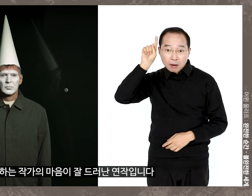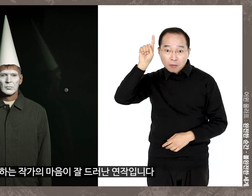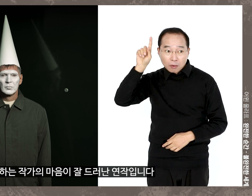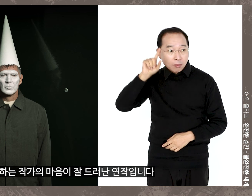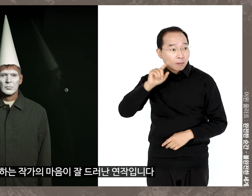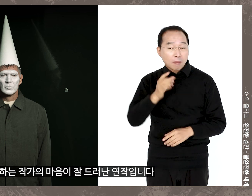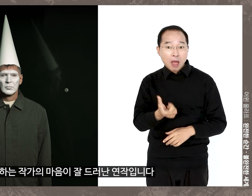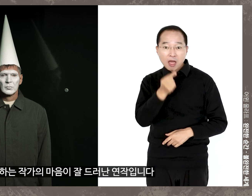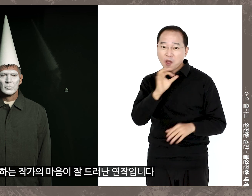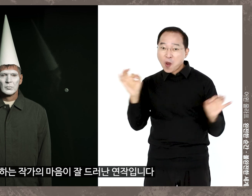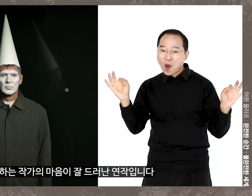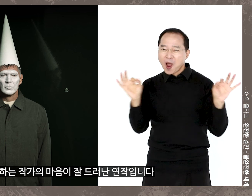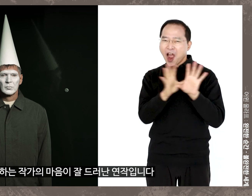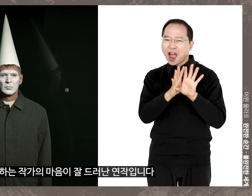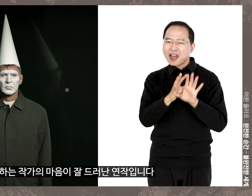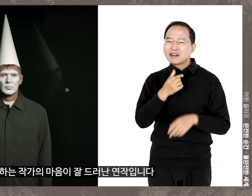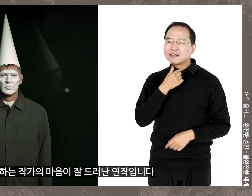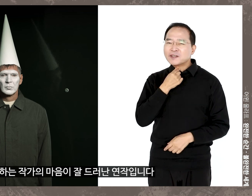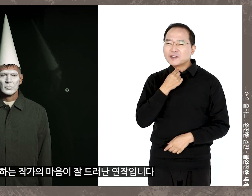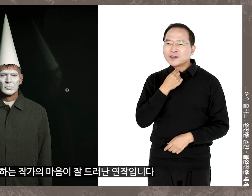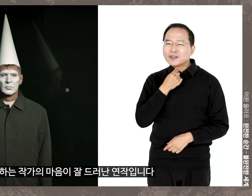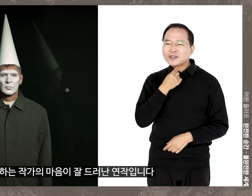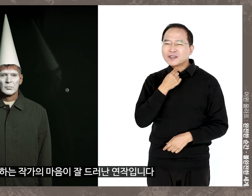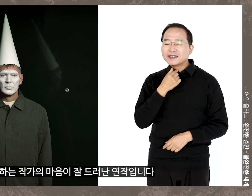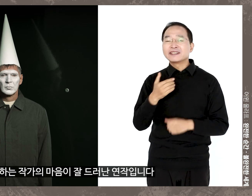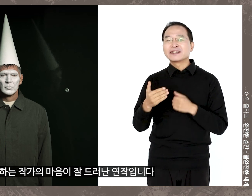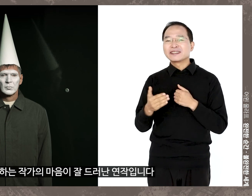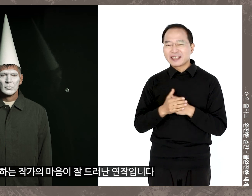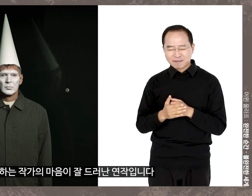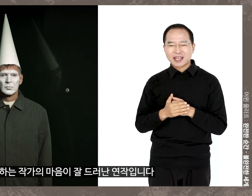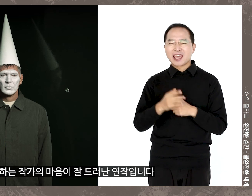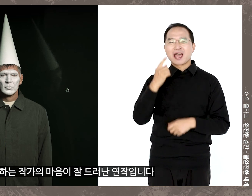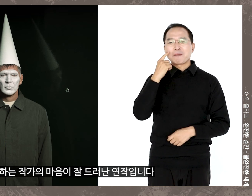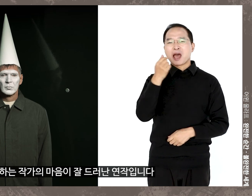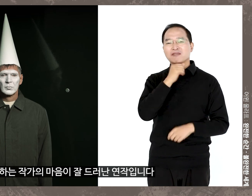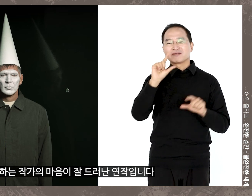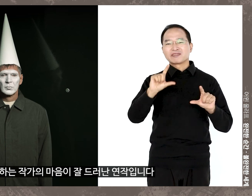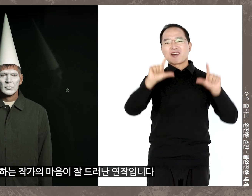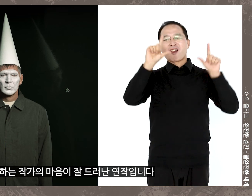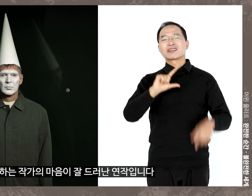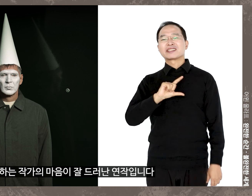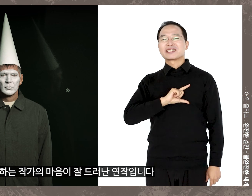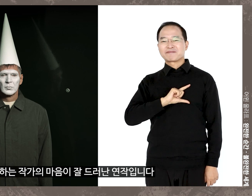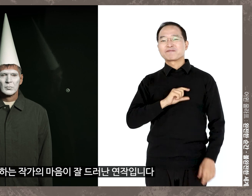희망하는 작가의 마음이 잘 드러난 연작입니다.